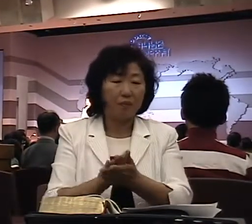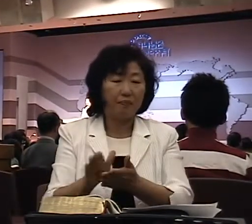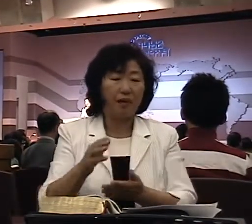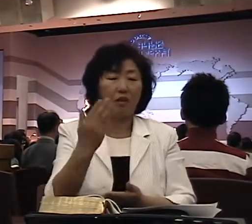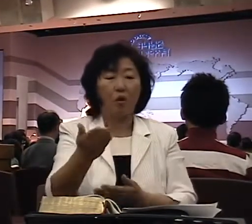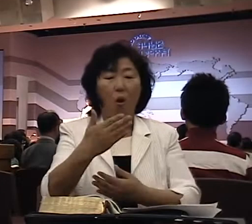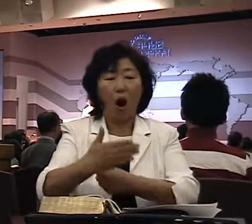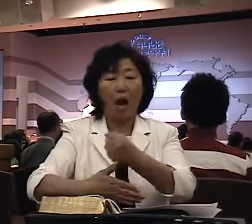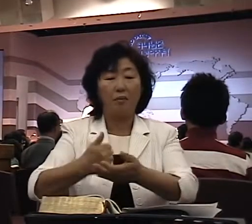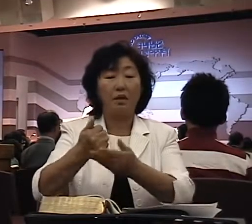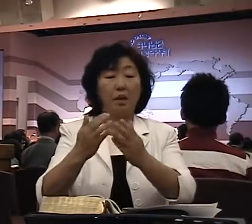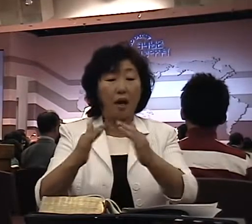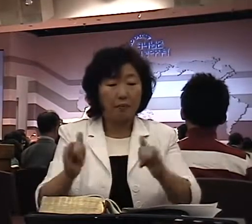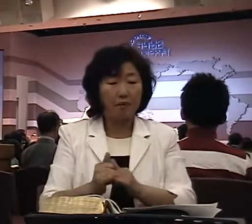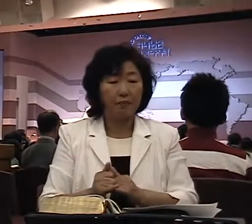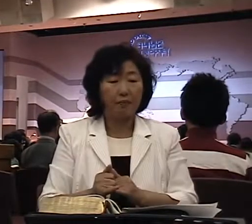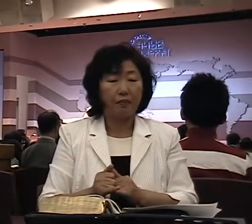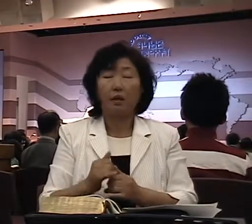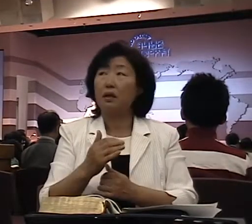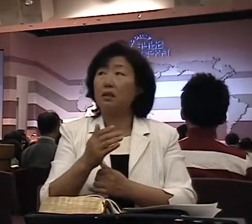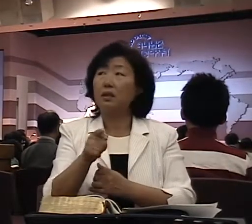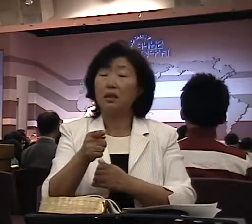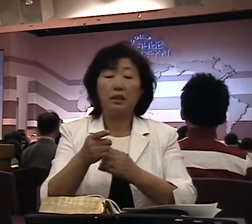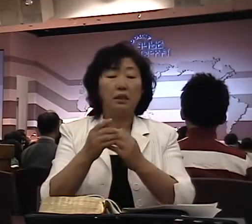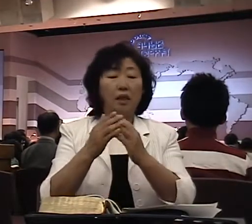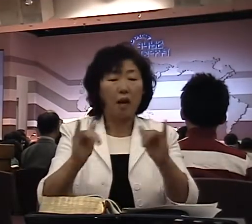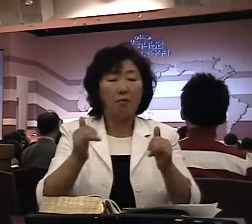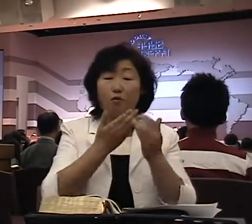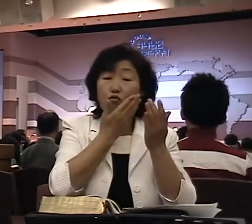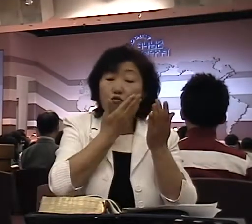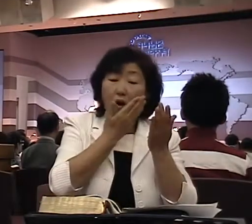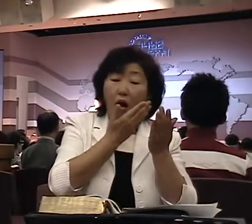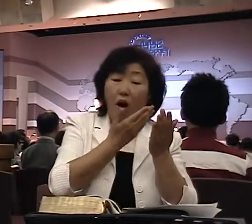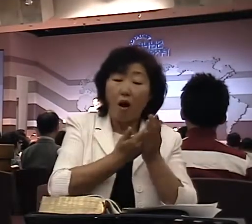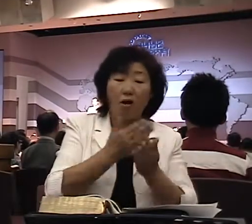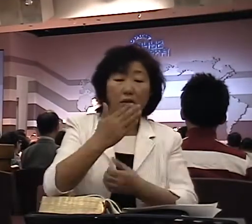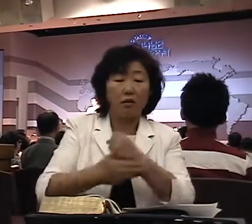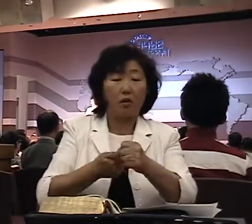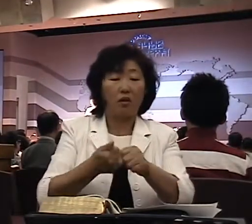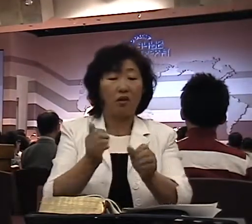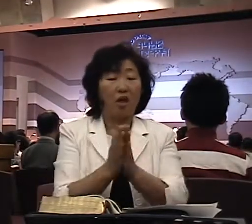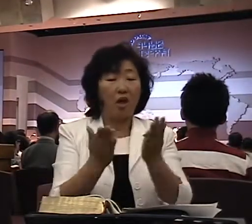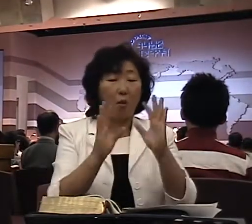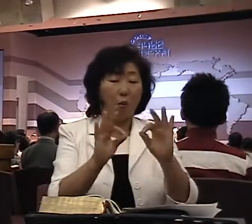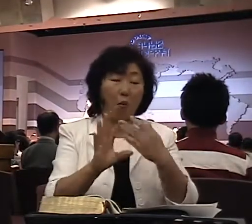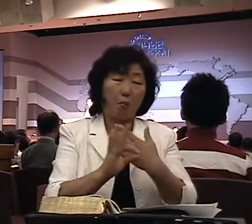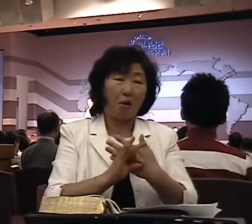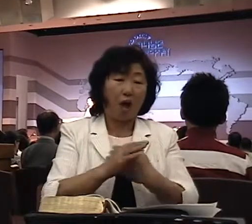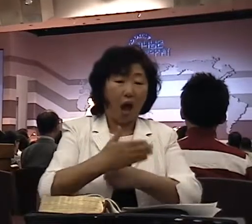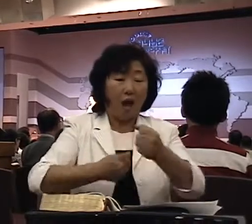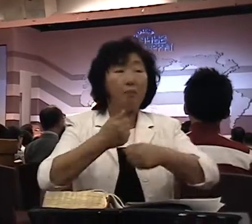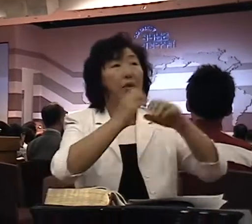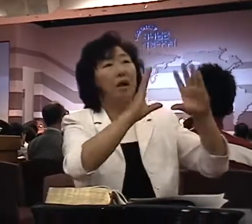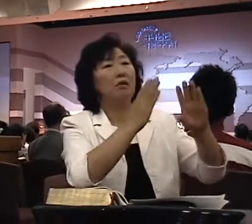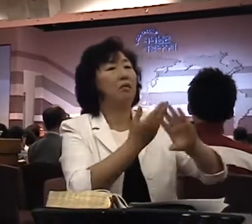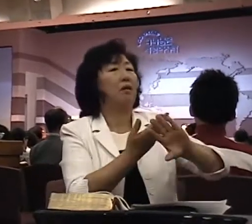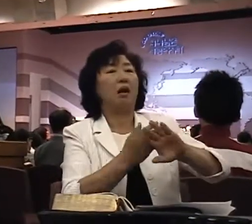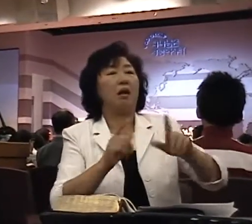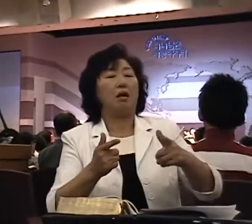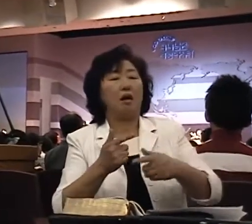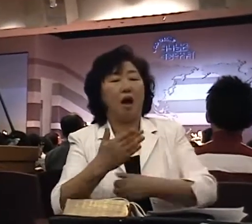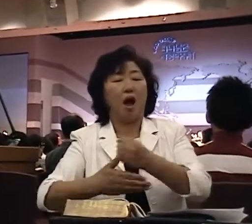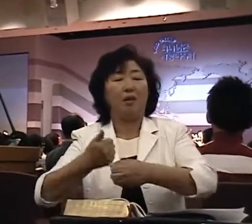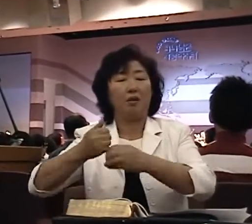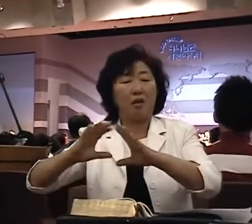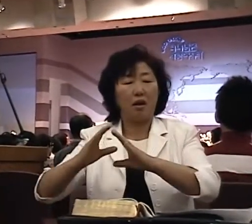너 하나님의 사람, 그 사람이 중요한 것입니다. 여러분, 성경을 보면은 하나님의 나라는 다른 것이 아닙니다. 하나님의